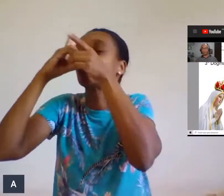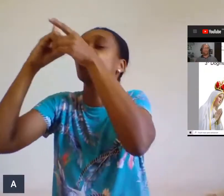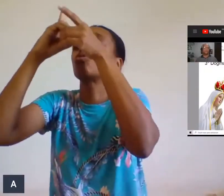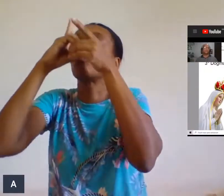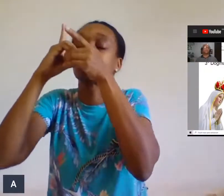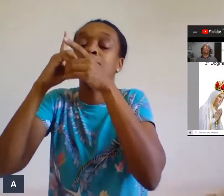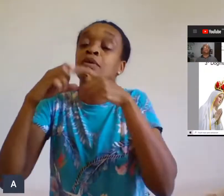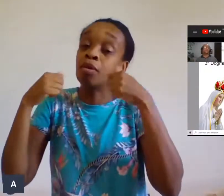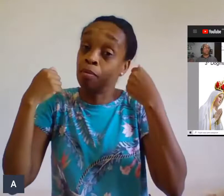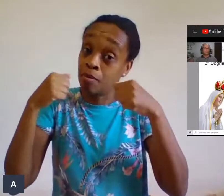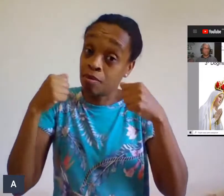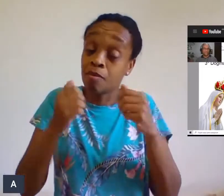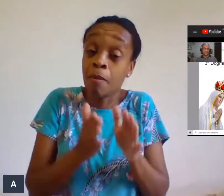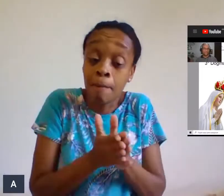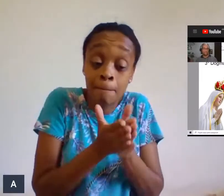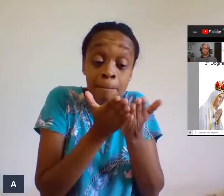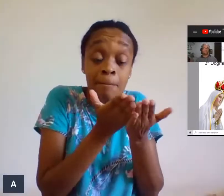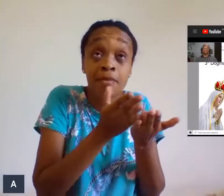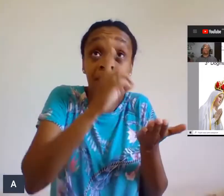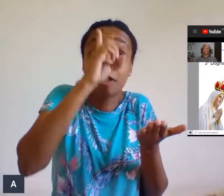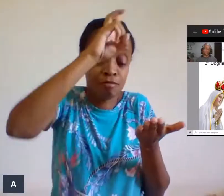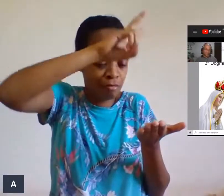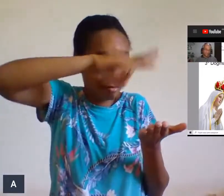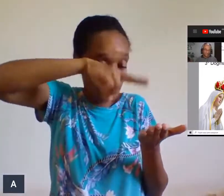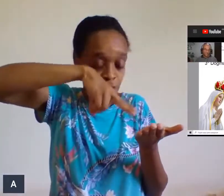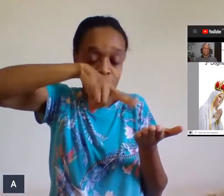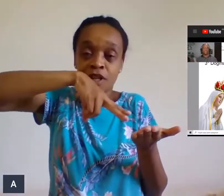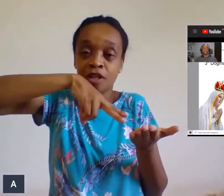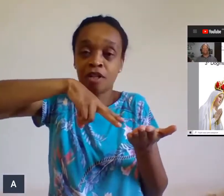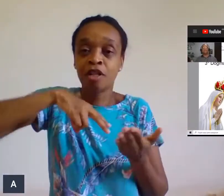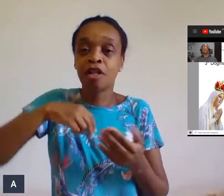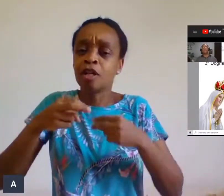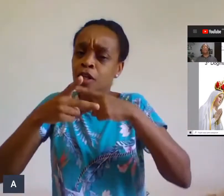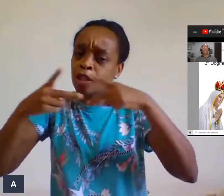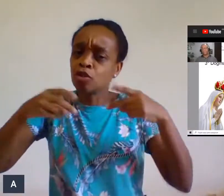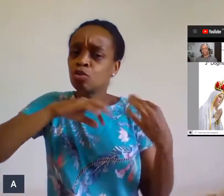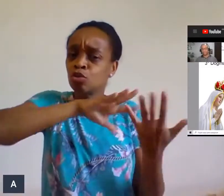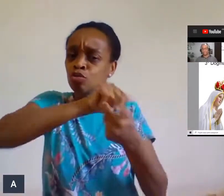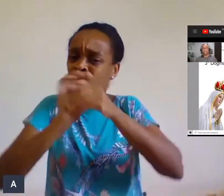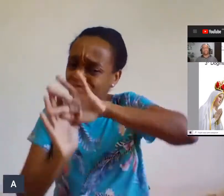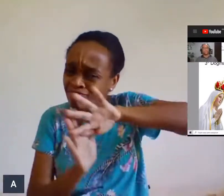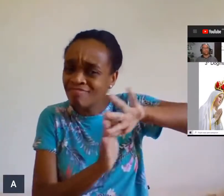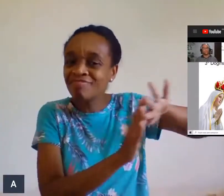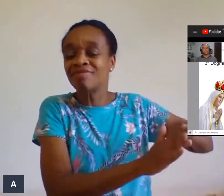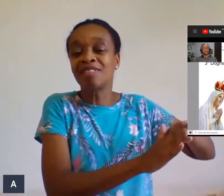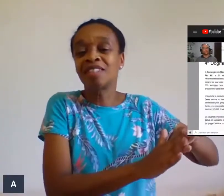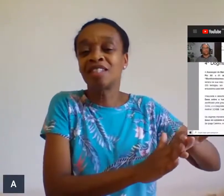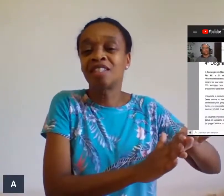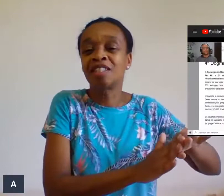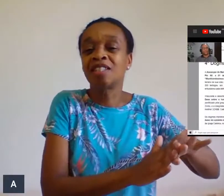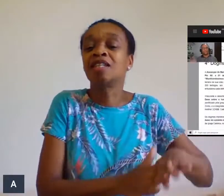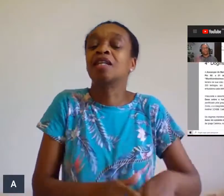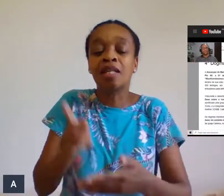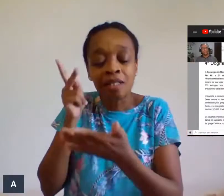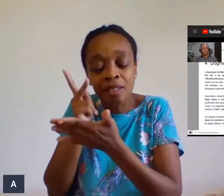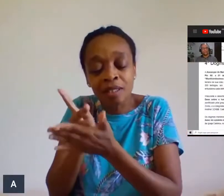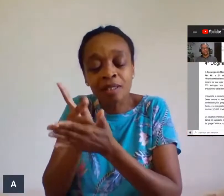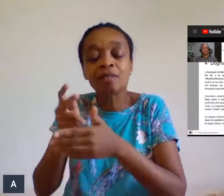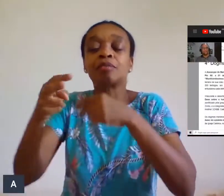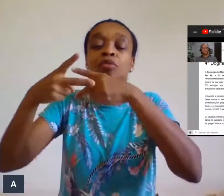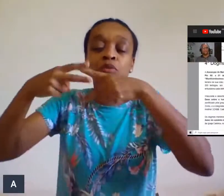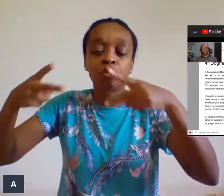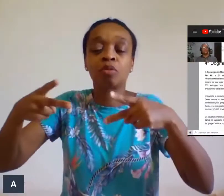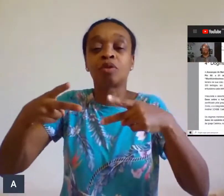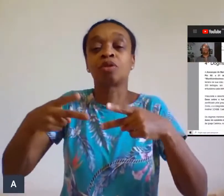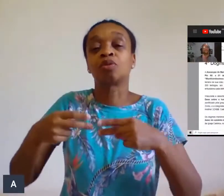deixar um pouco as coisas do mundo de lado e nos dedicarmos às coisas de Deus. E, por